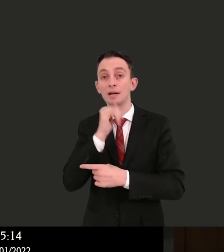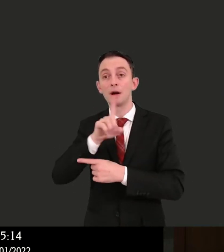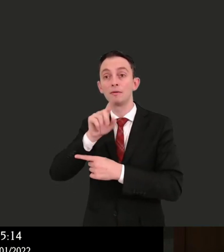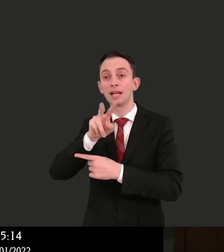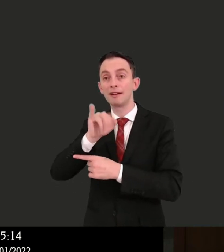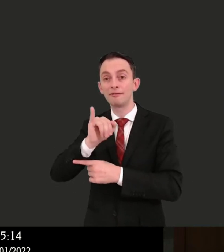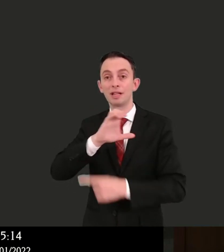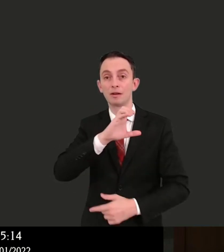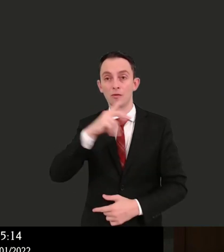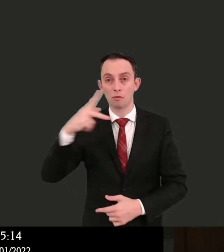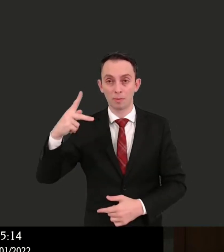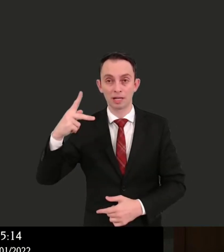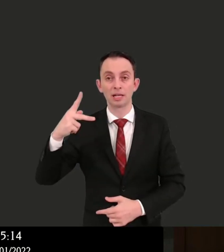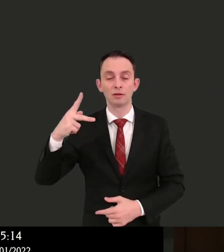de Nova